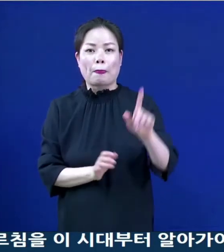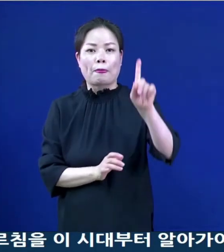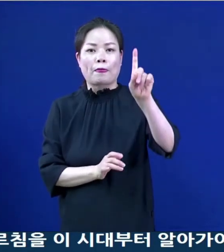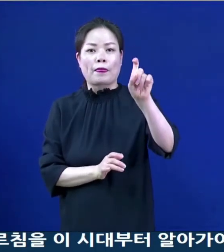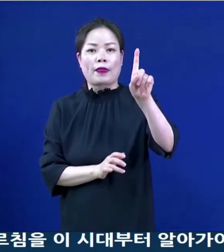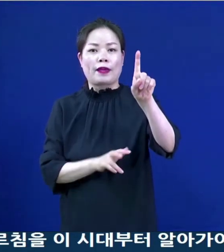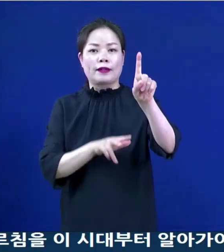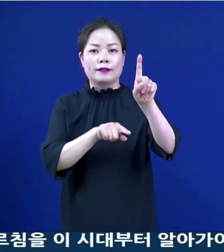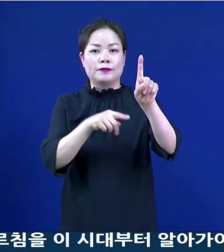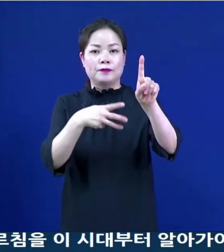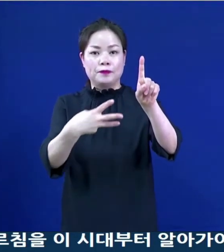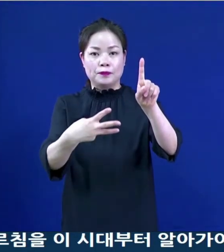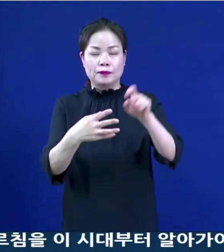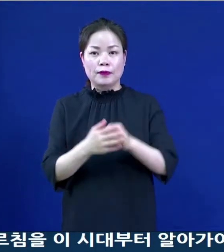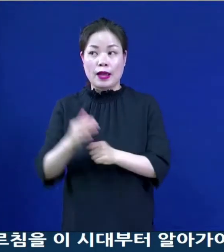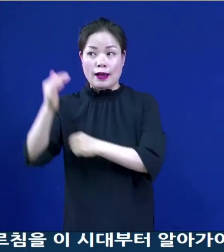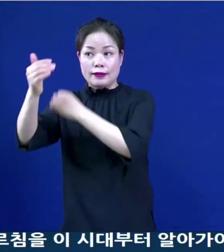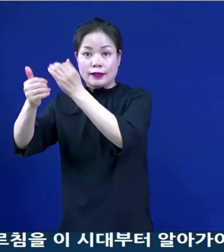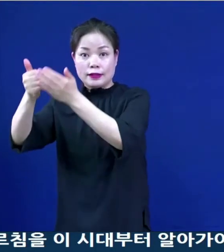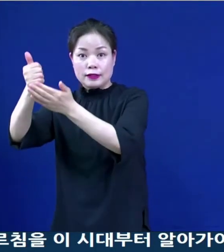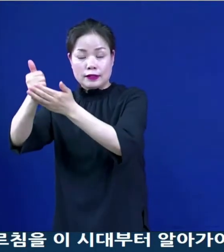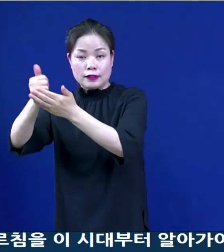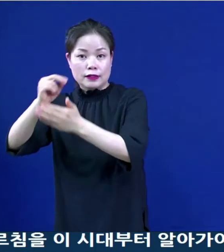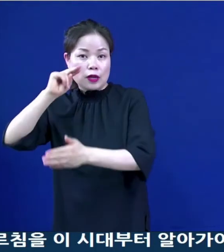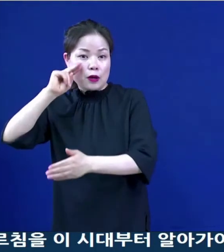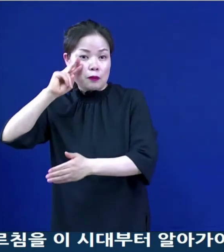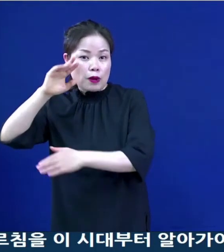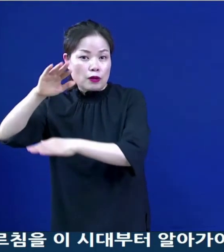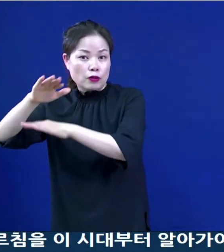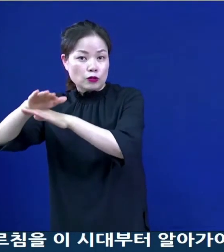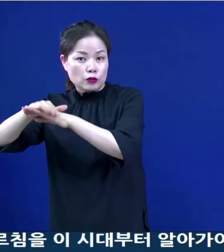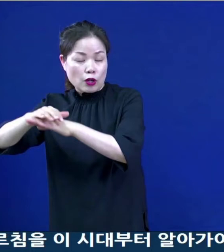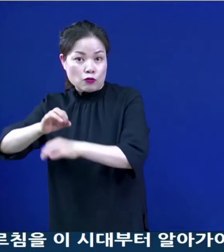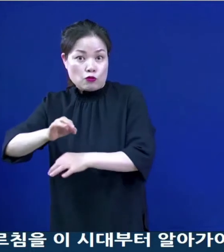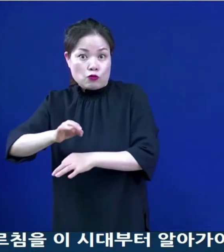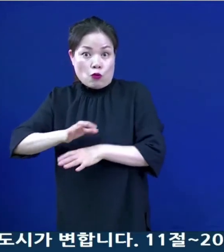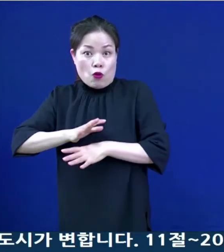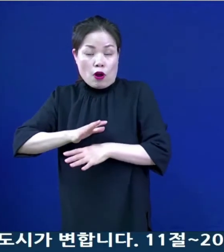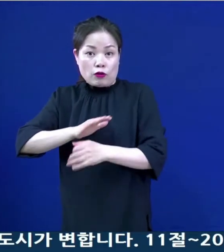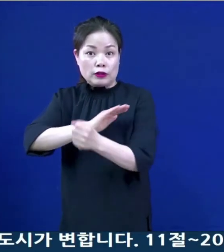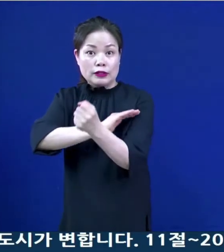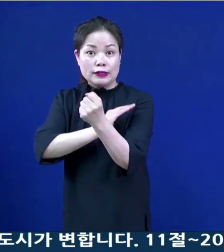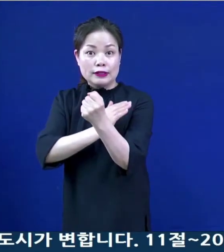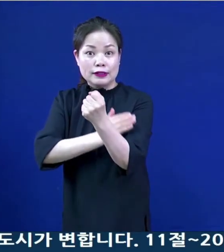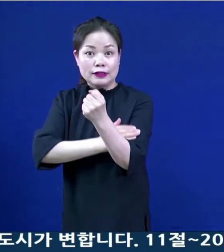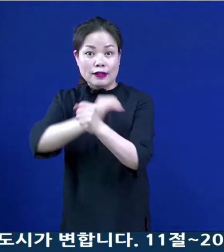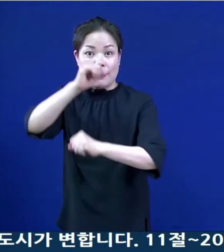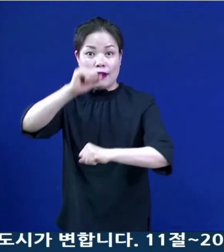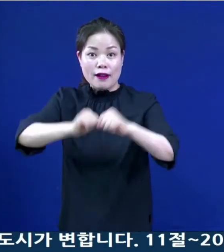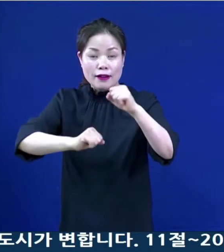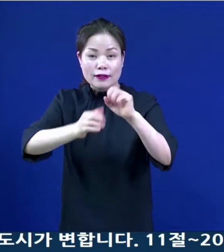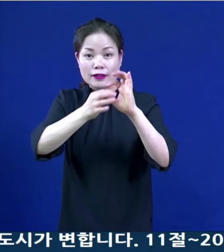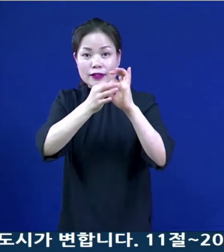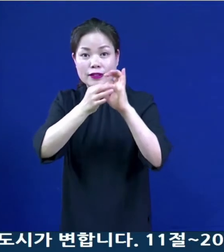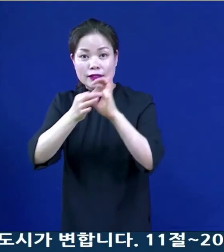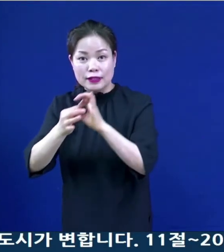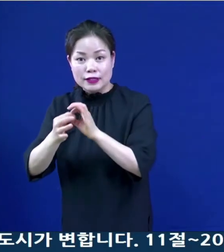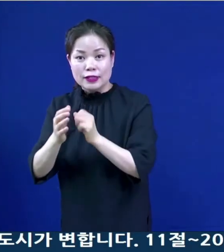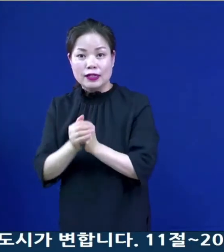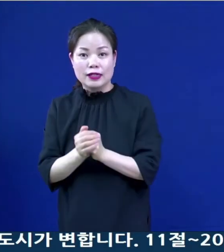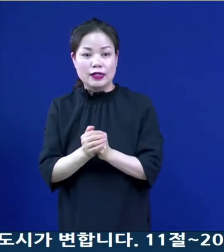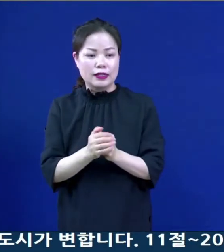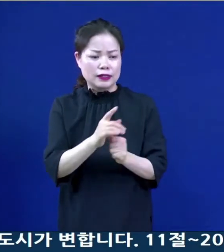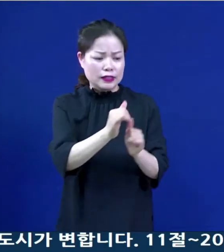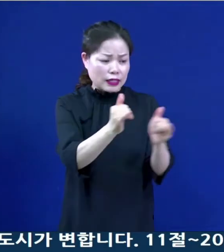같이 읽겠습니다. 하나님이 바울의 손으로 놀라운 능력을 행하게 하시니 계속